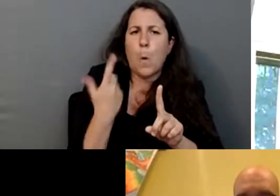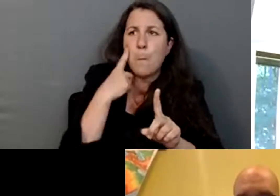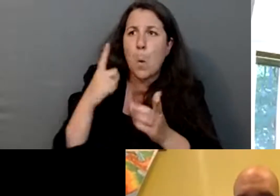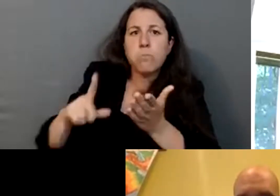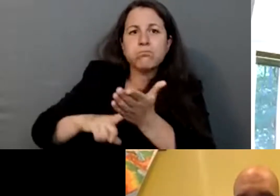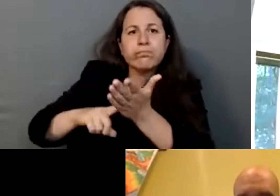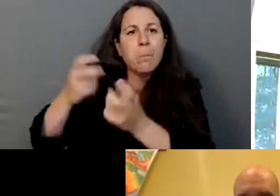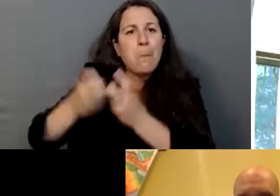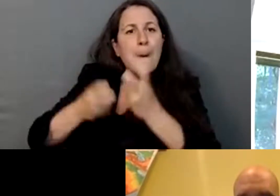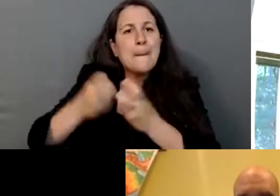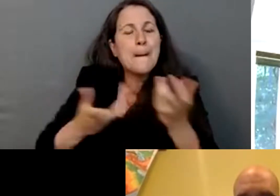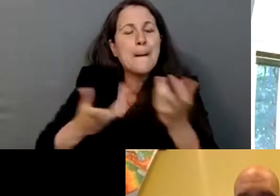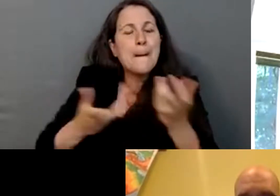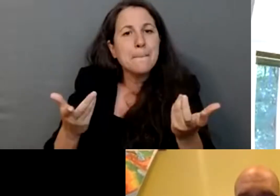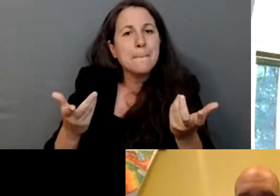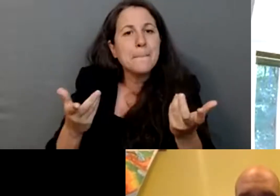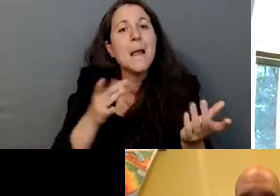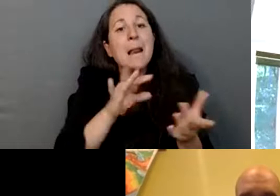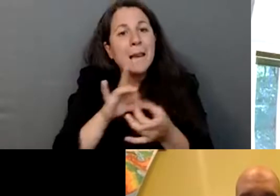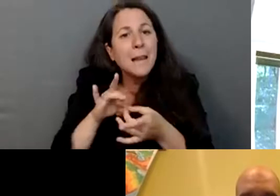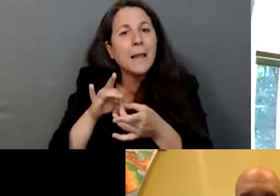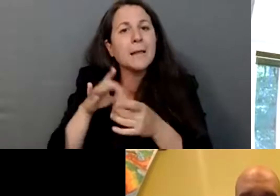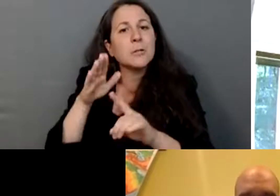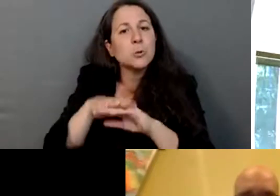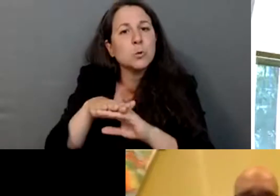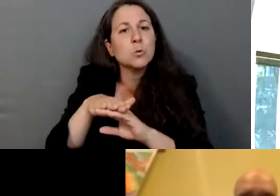liés la situation